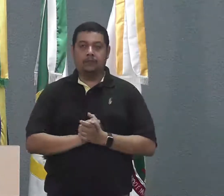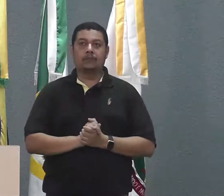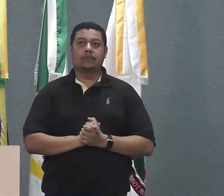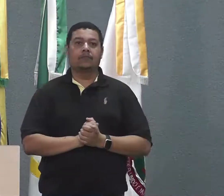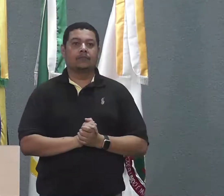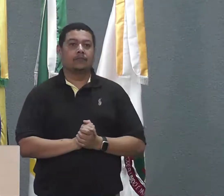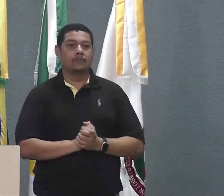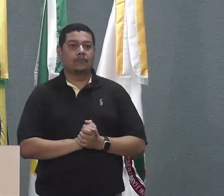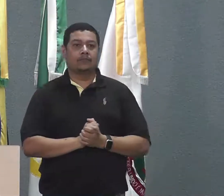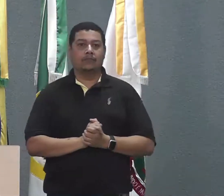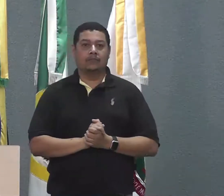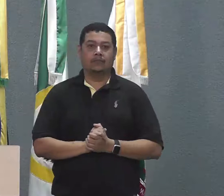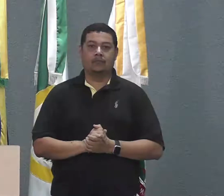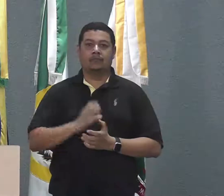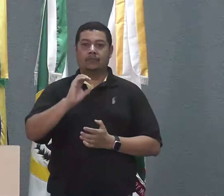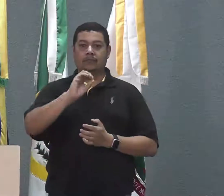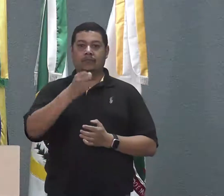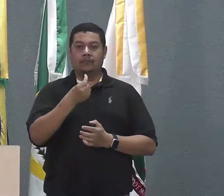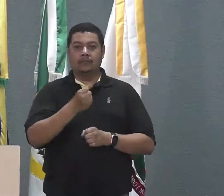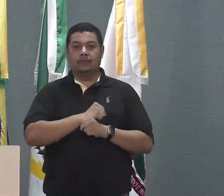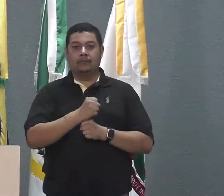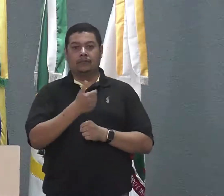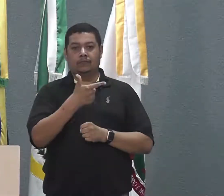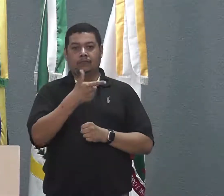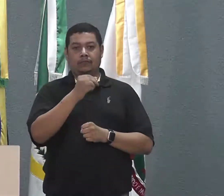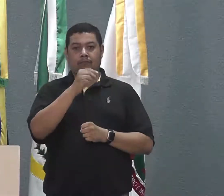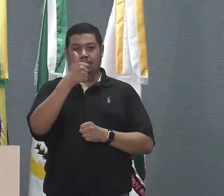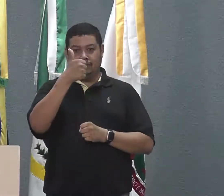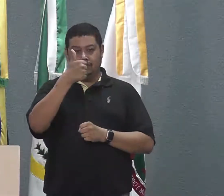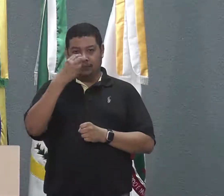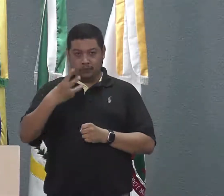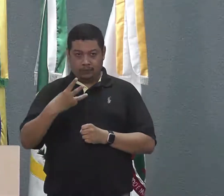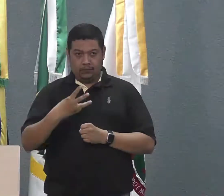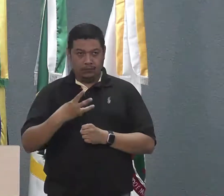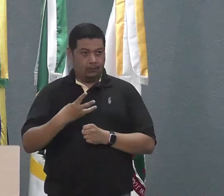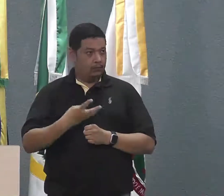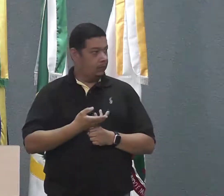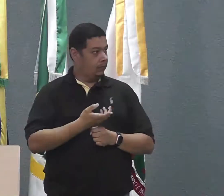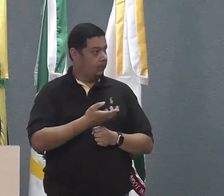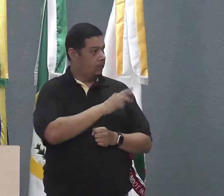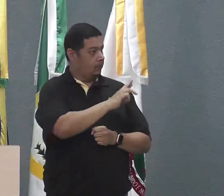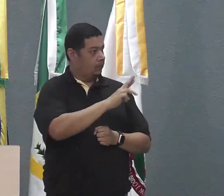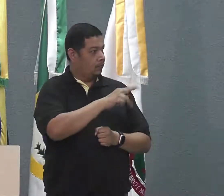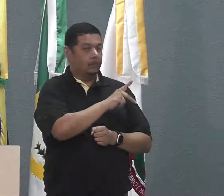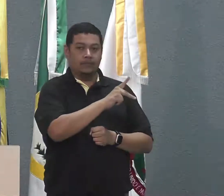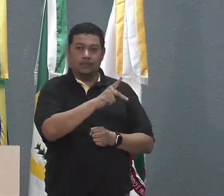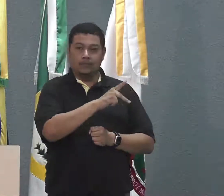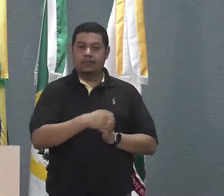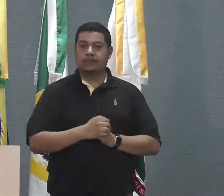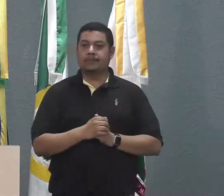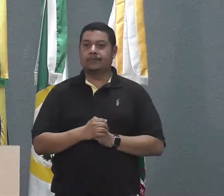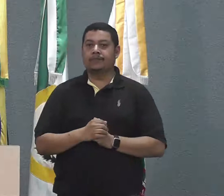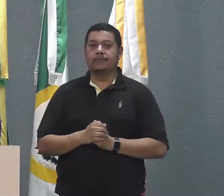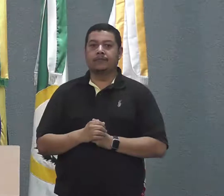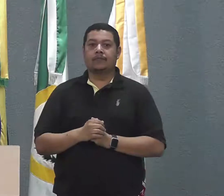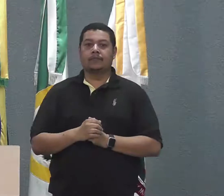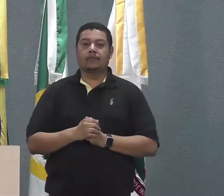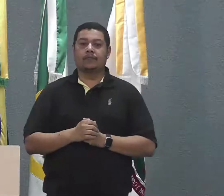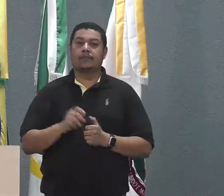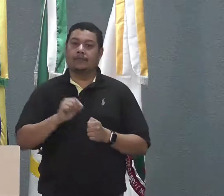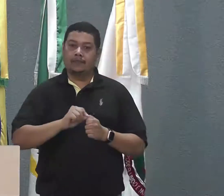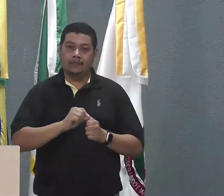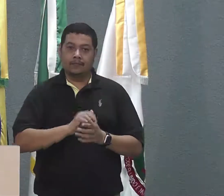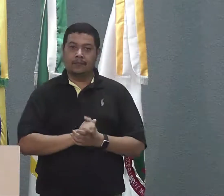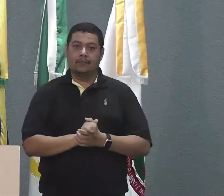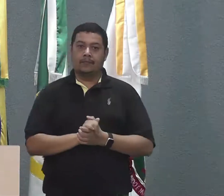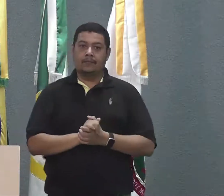a Resolução 06/2013, quero solicitar ao senhor presidente dessa Casa de Leis que se instaure